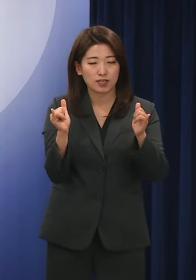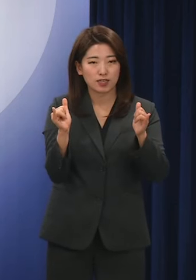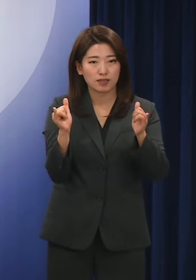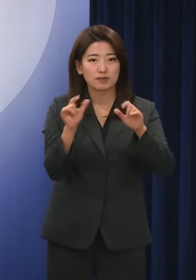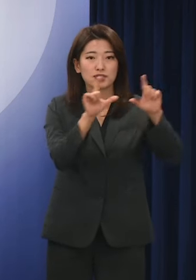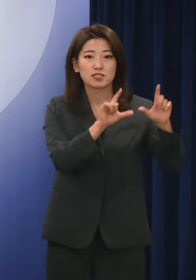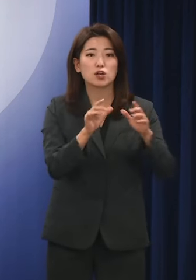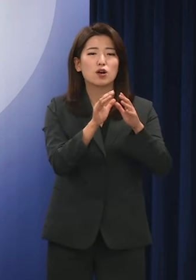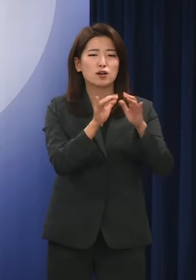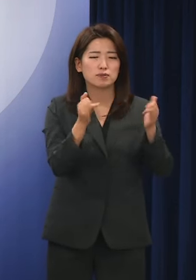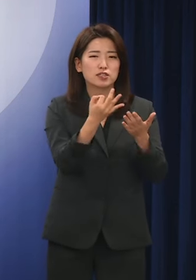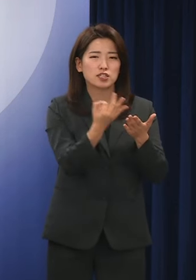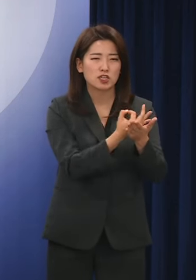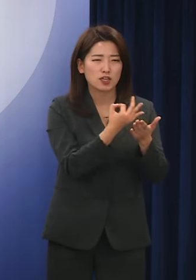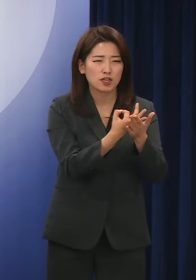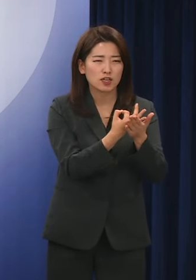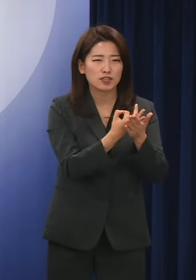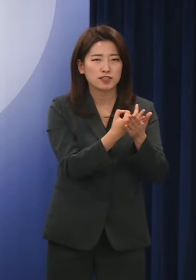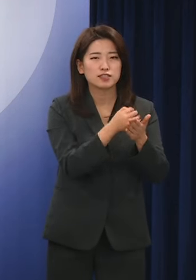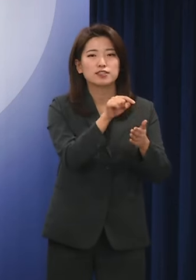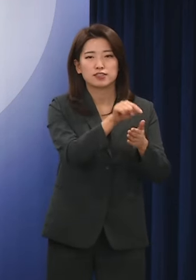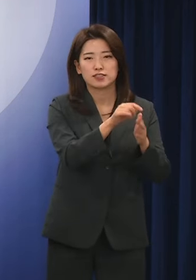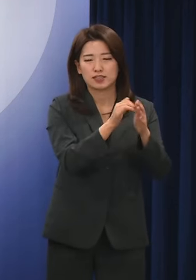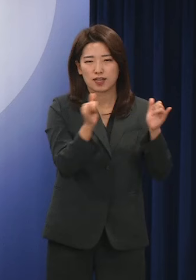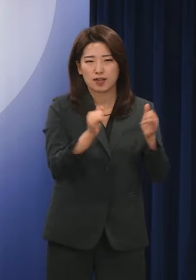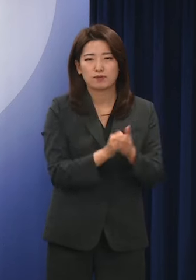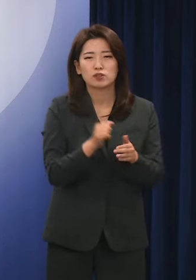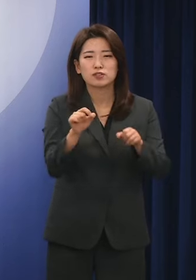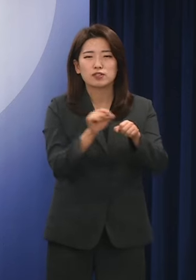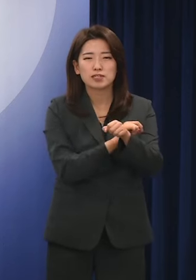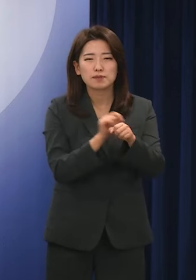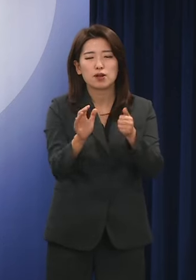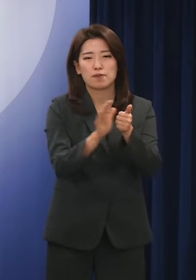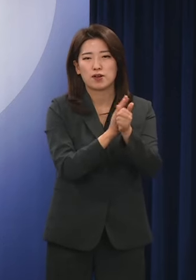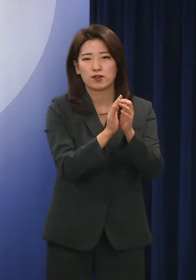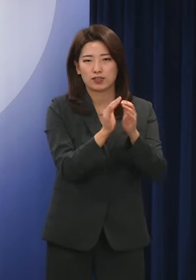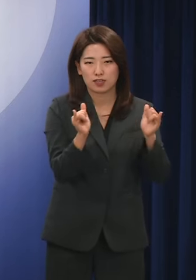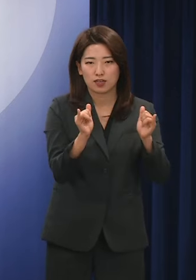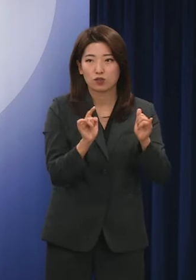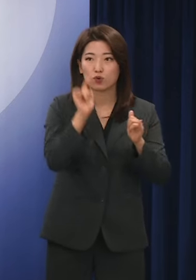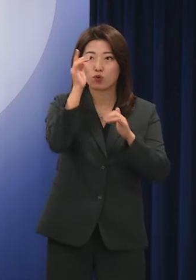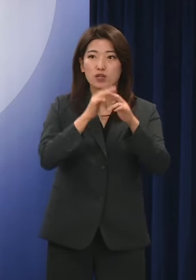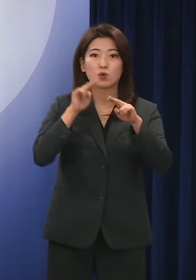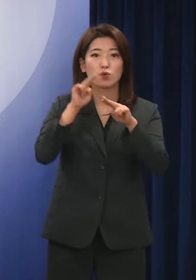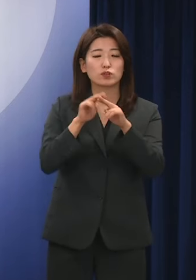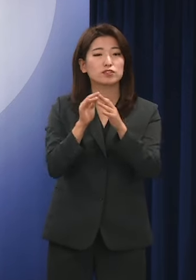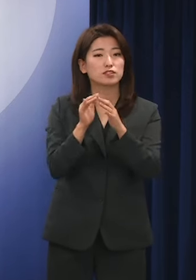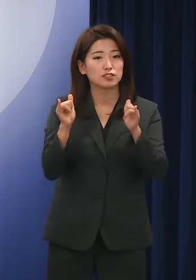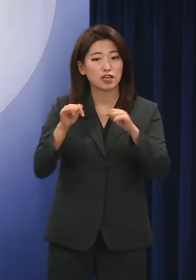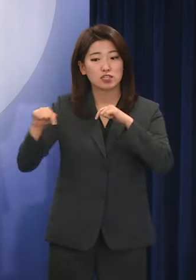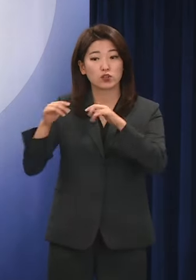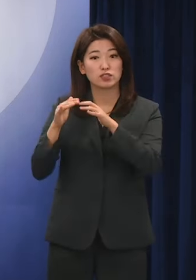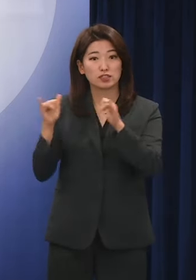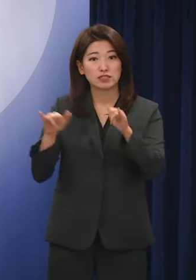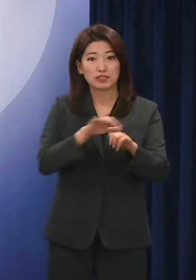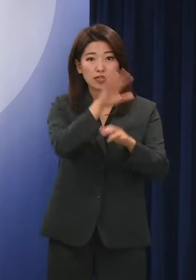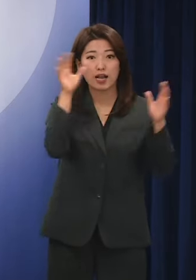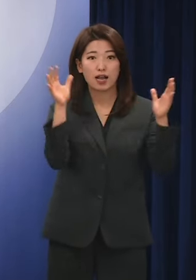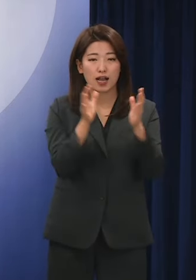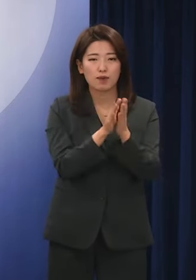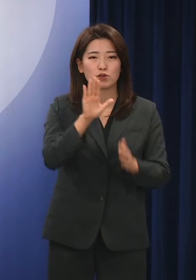생계형 형사범, 특별 배려 수용자, 경제인, 전직 고위공직자, 정치인 등